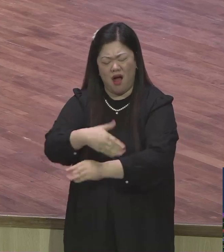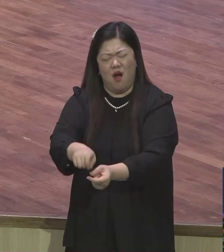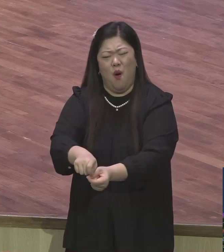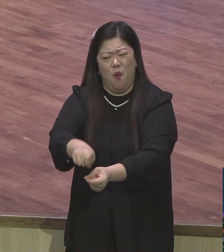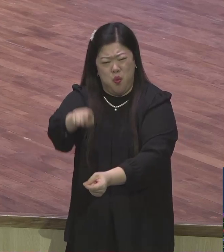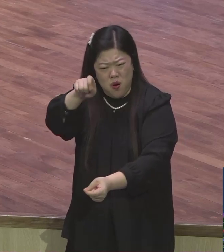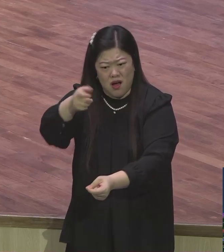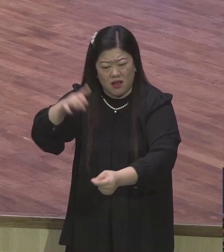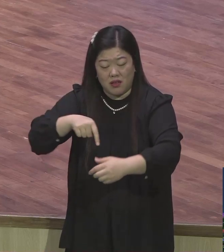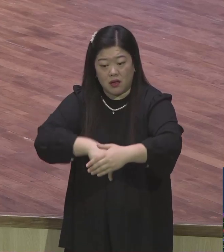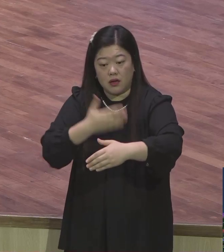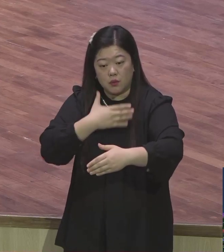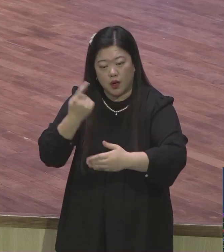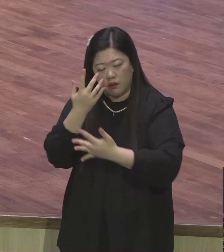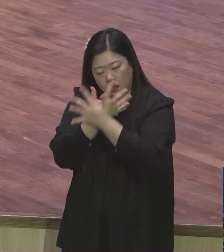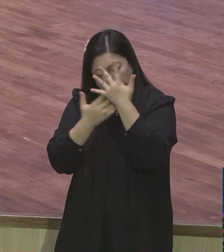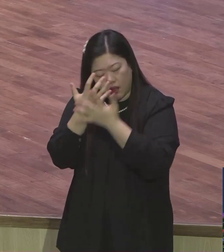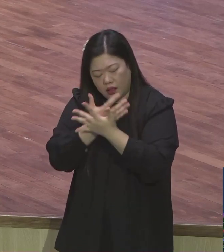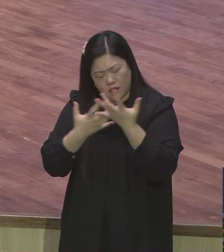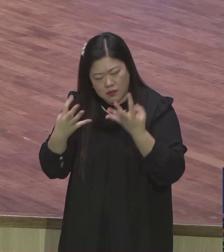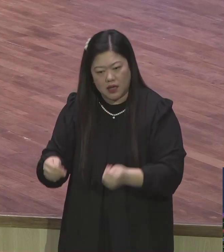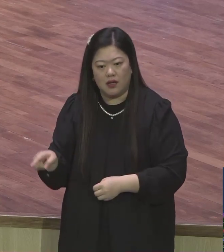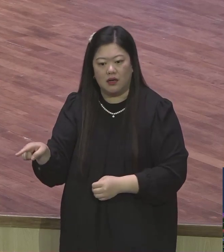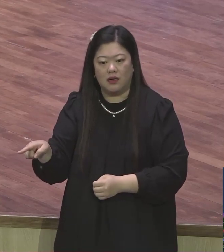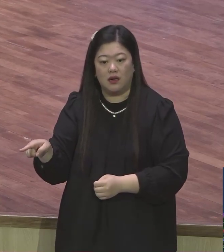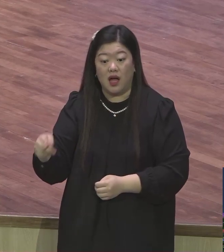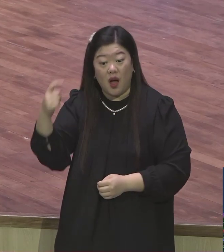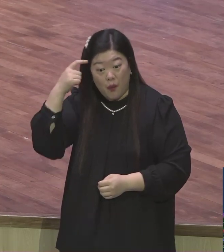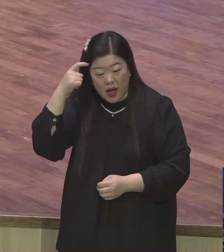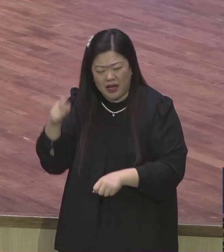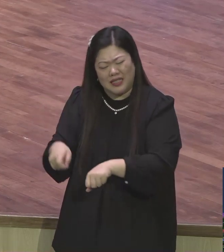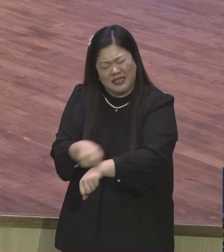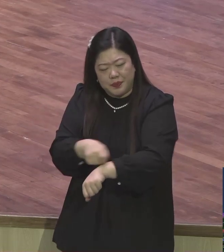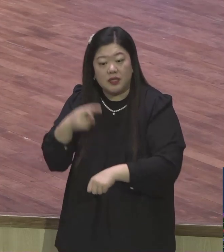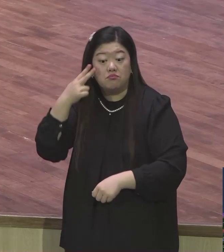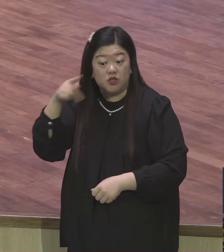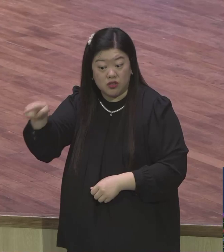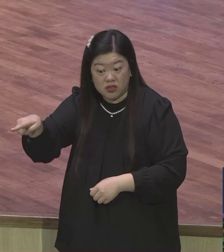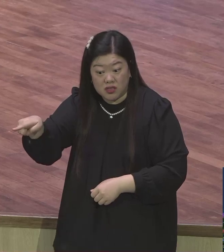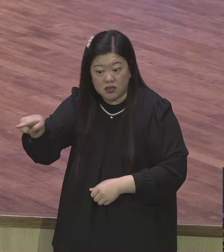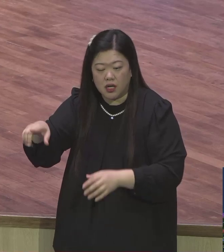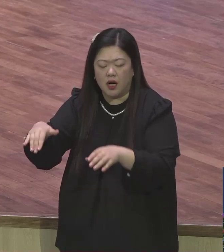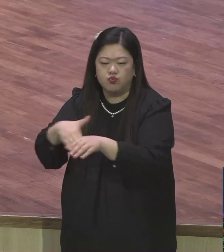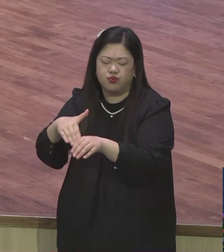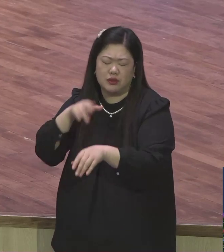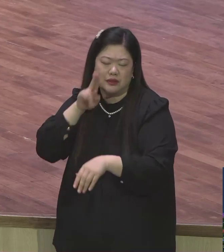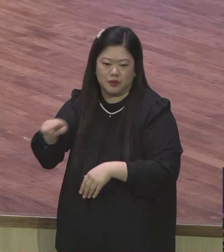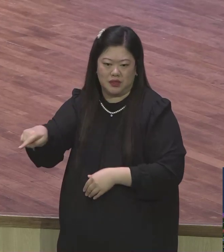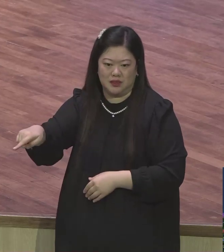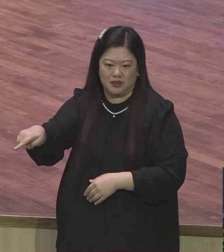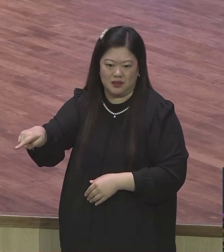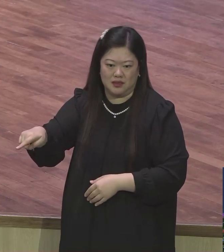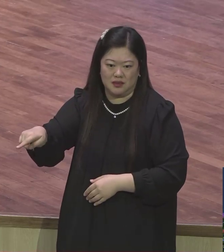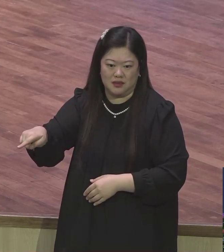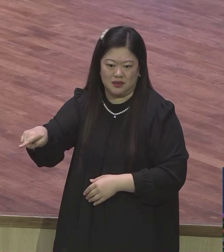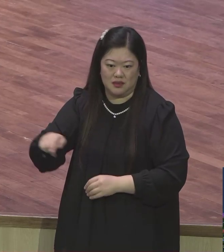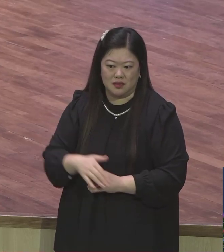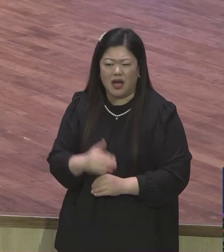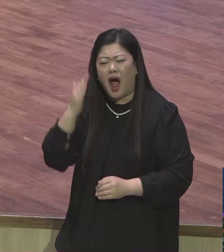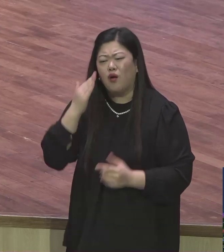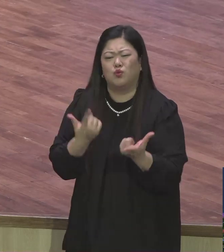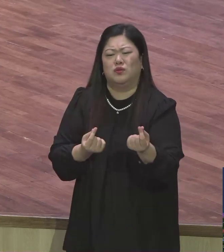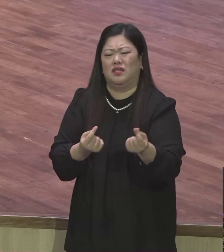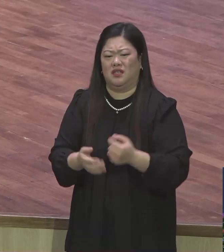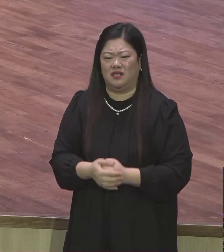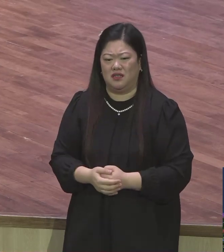프리메이슨 유대 조직이 3단체가 문화를 그렇게 만들어버려 습관적으로 만들어버렸어. 아니 관심을 눈을 확